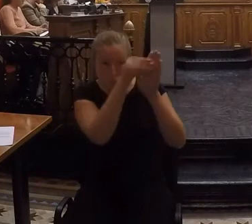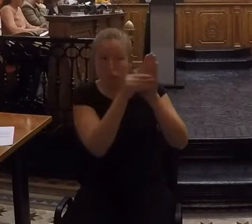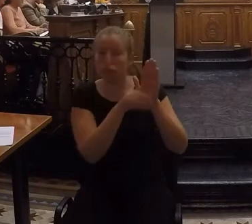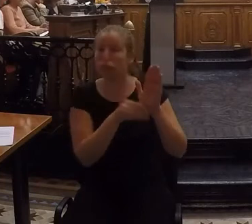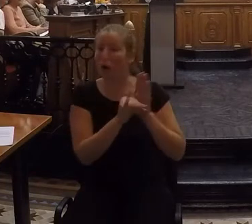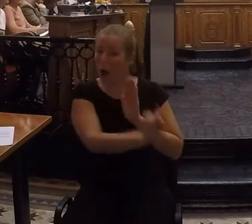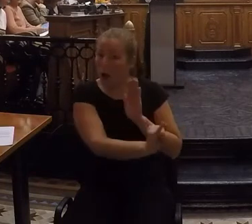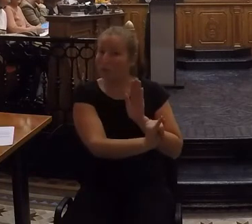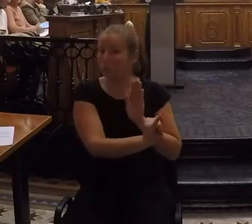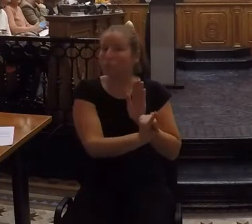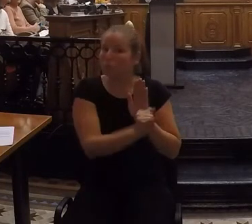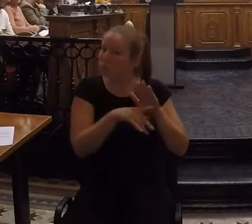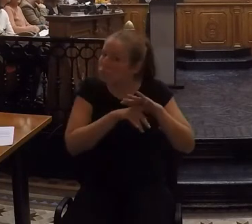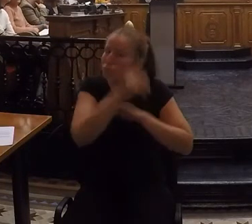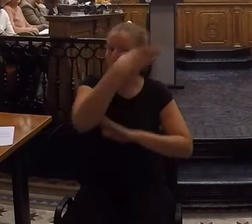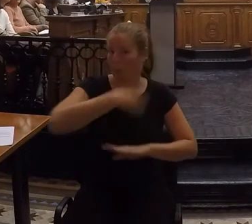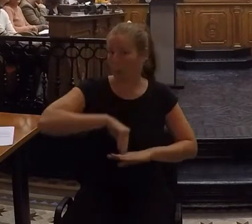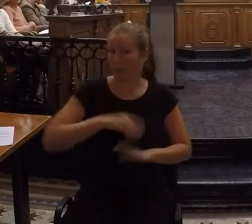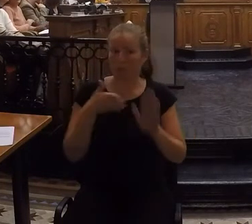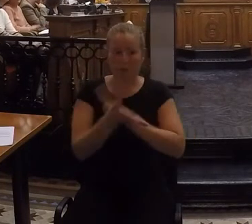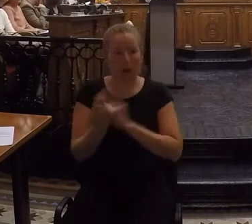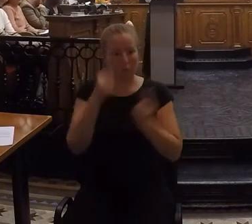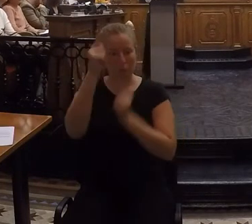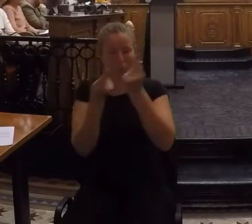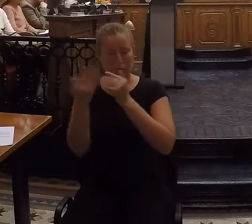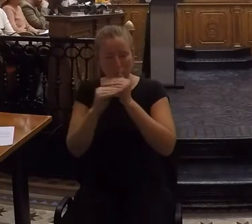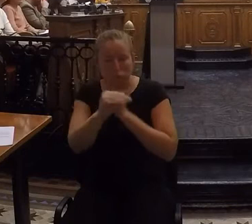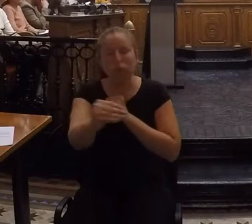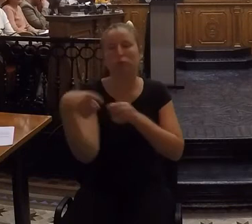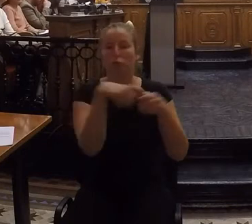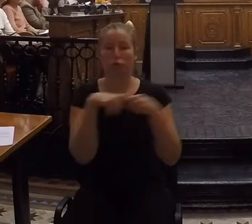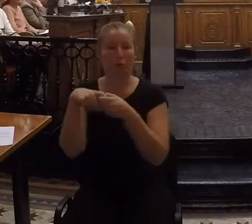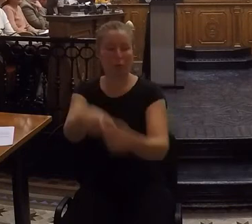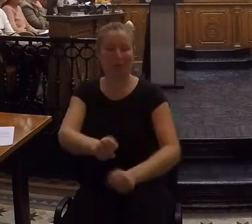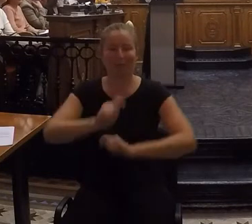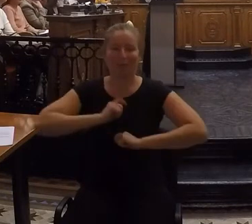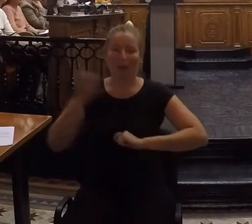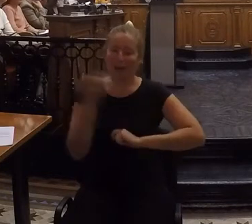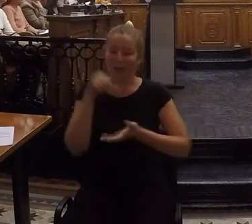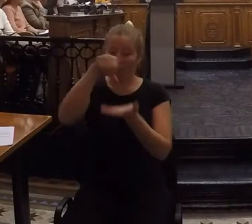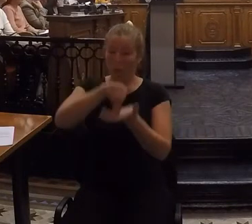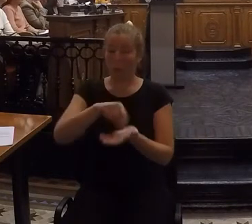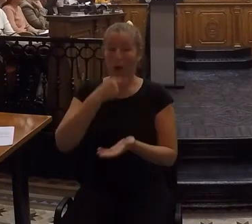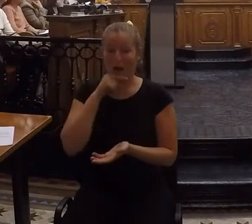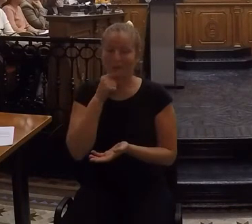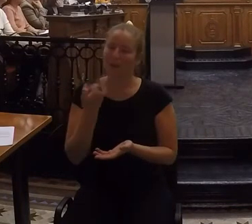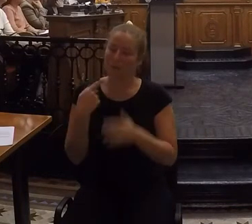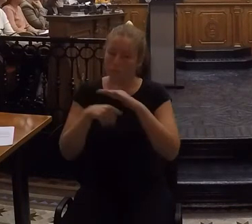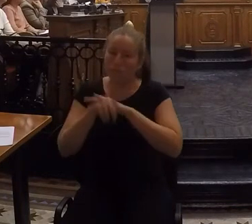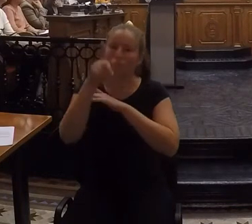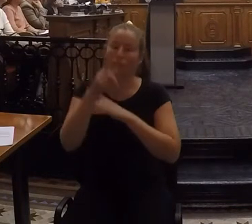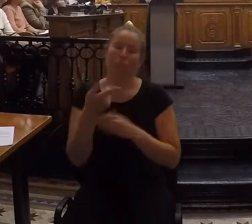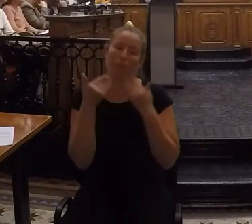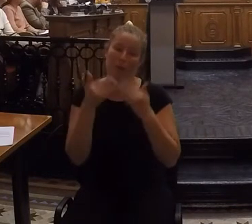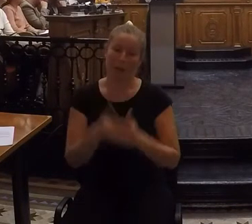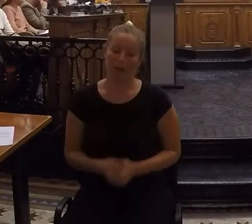Un presupuesto solidario, inversor, equilibrado, que dará respuesta a las necesidades de la ciudad y de sus pedanías. Muchas